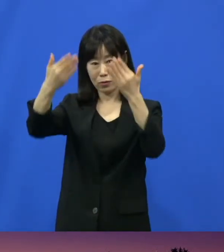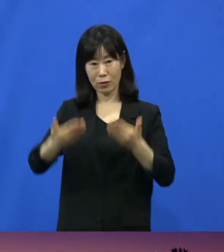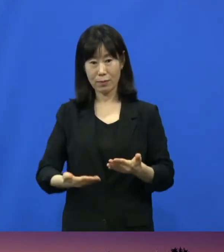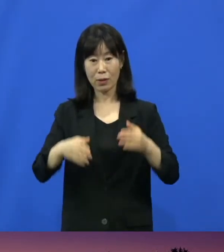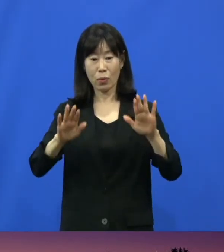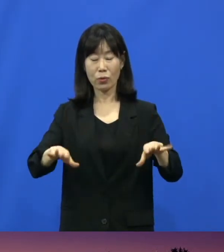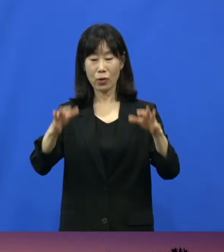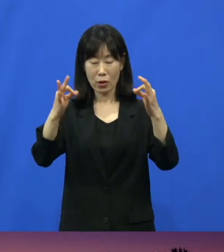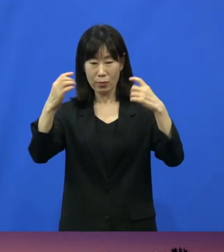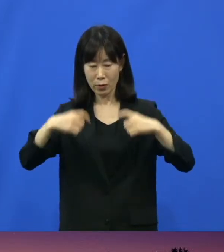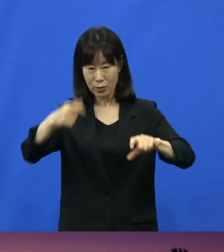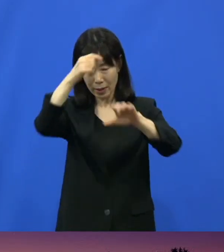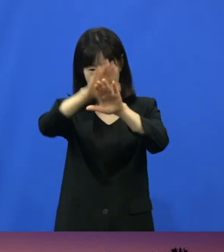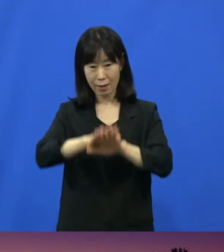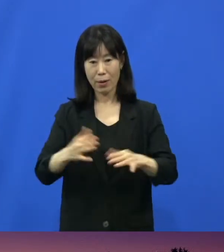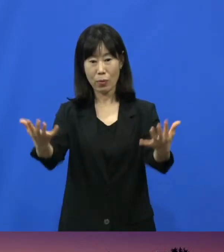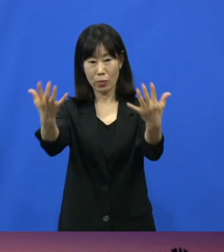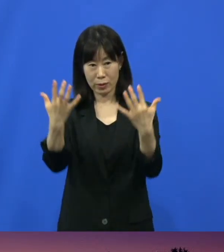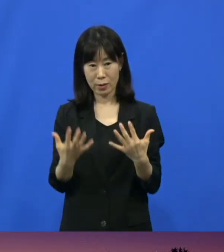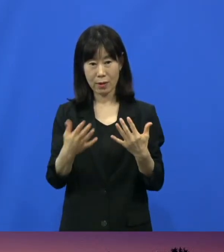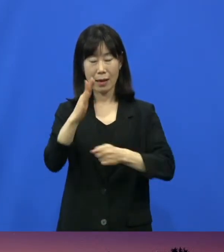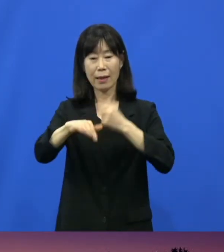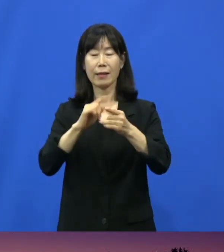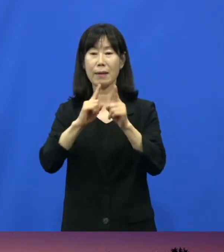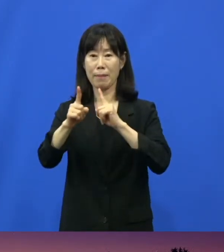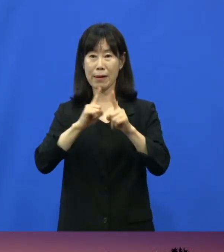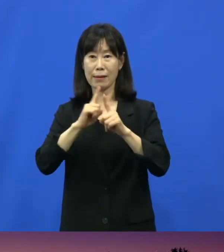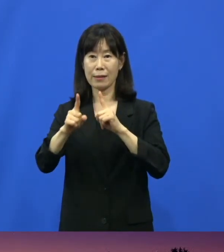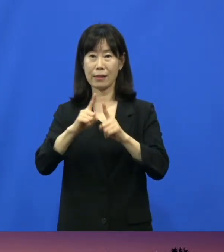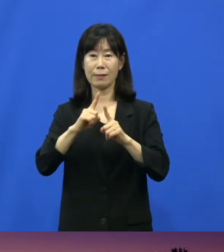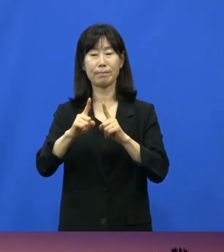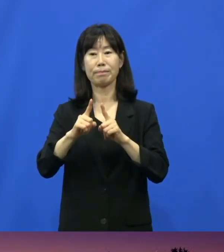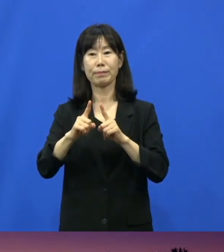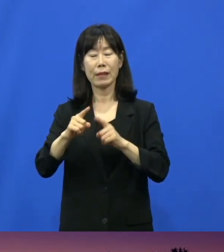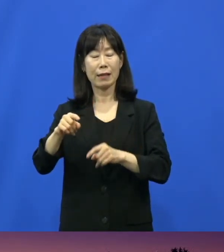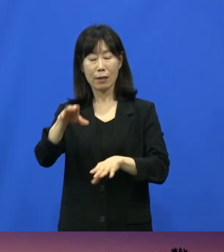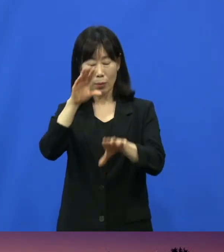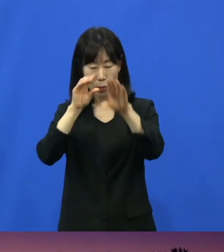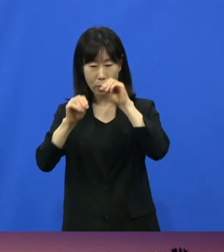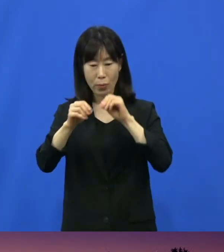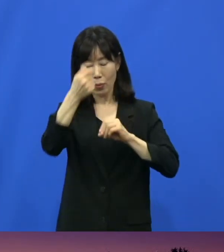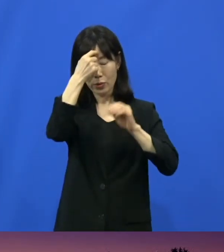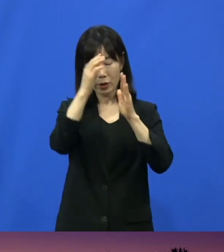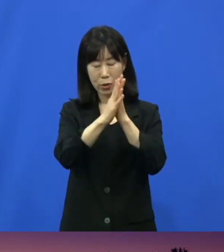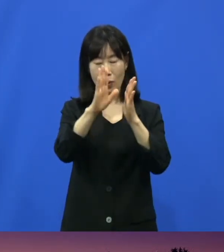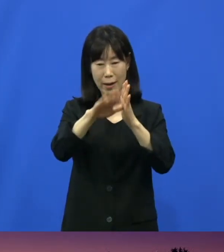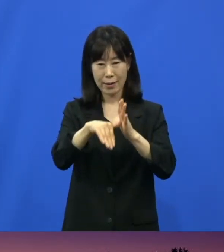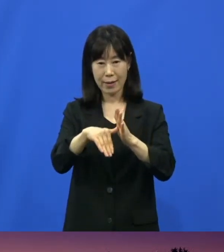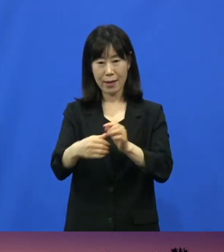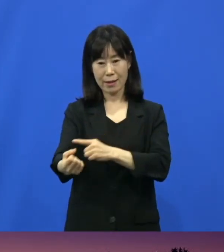여러분들 기도하러 오시고 이 말씀 가운데 기도하는 가운데 여러분들 풀 차지를 하고